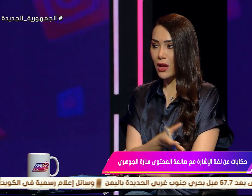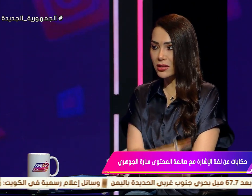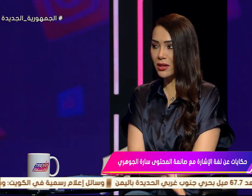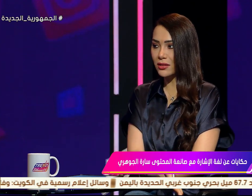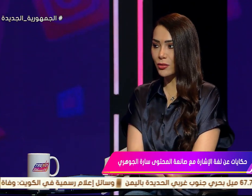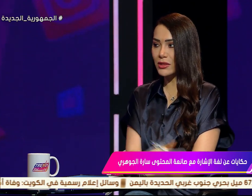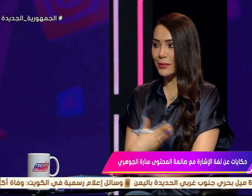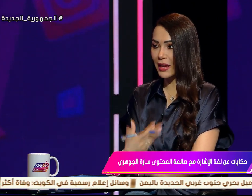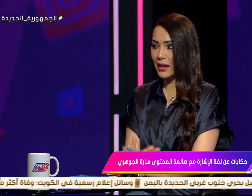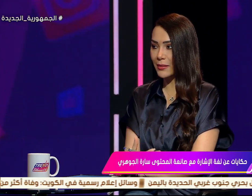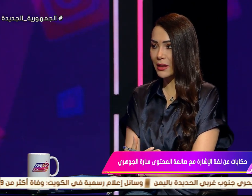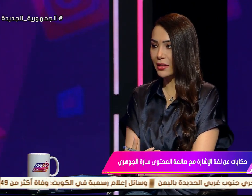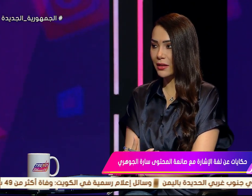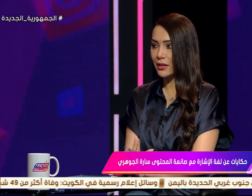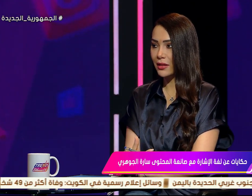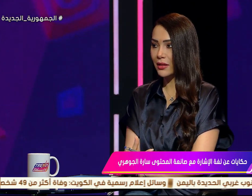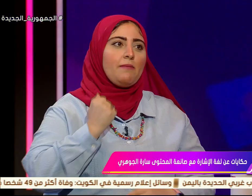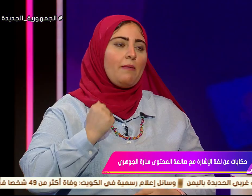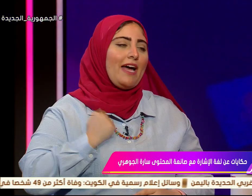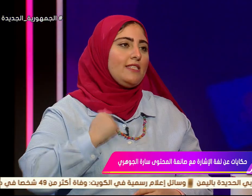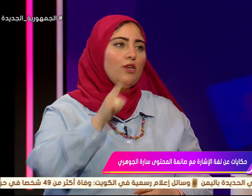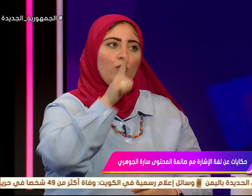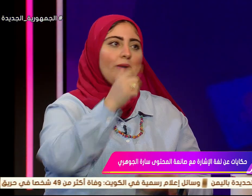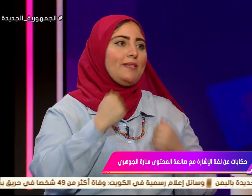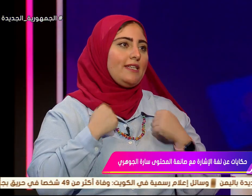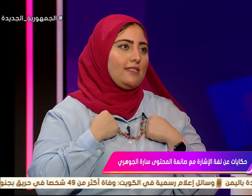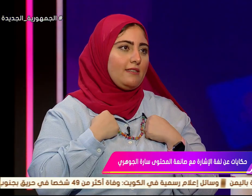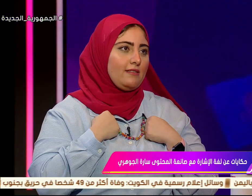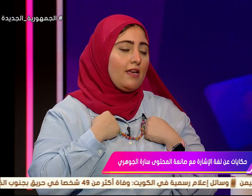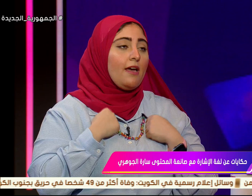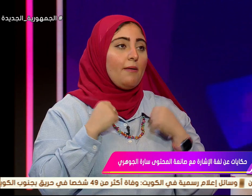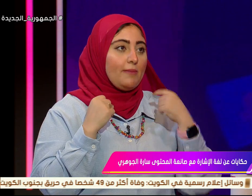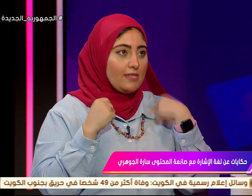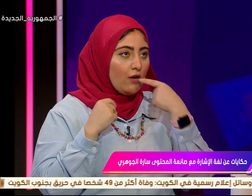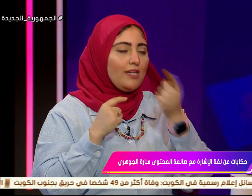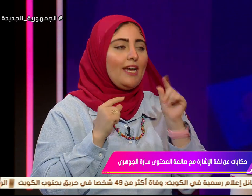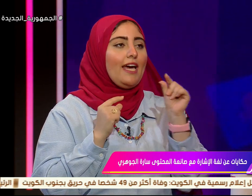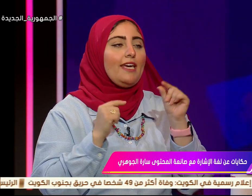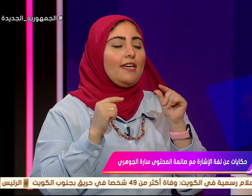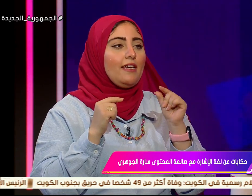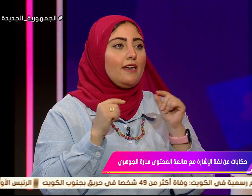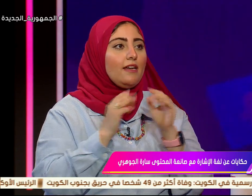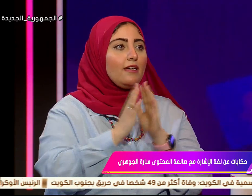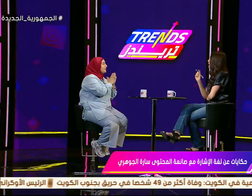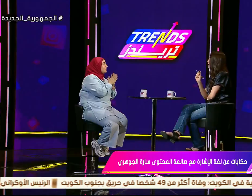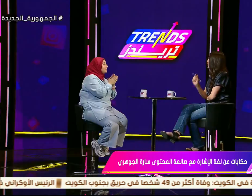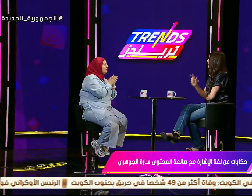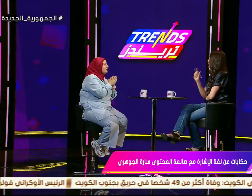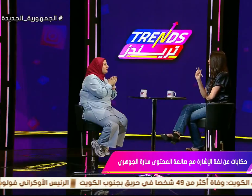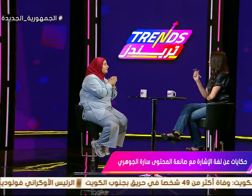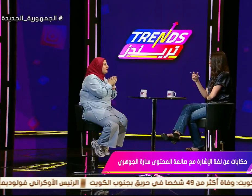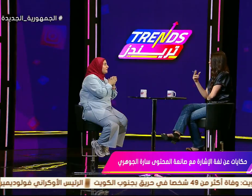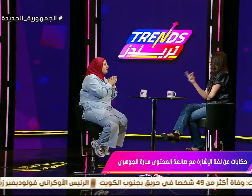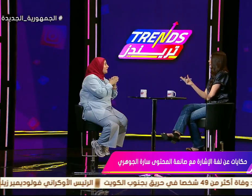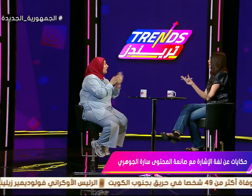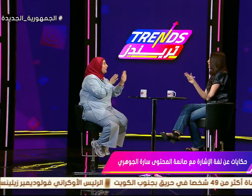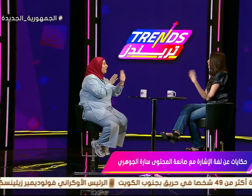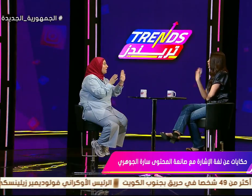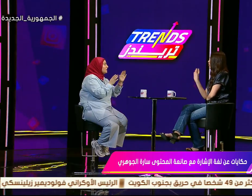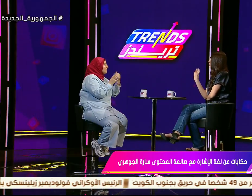اصلا وانت بتتكلمي؟ لازم في الاساس يبقى عندي اللغه بتاعتي. بس هقول لك على لا حاجه. لا قصدي اللغه الانجليزيه لو مثلا انت. لا لا لا خالص شرط.